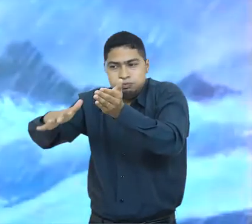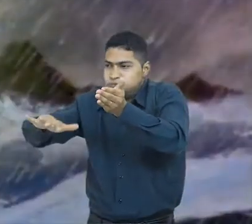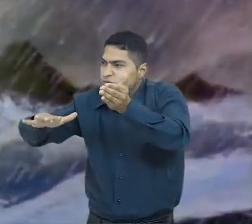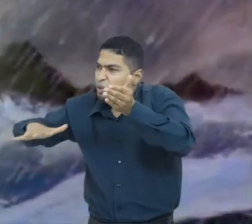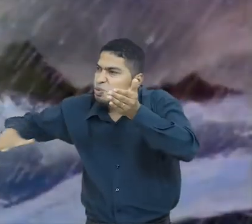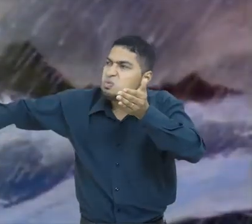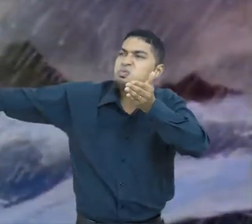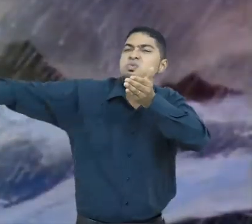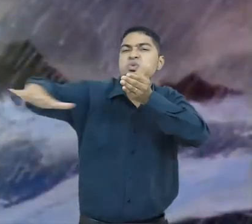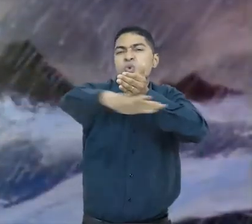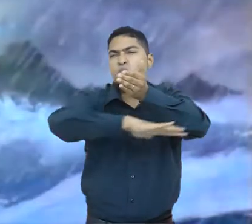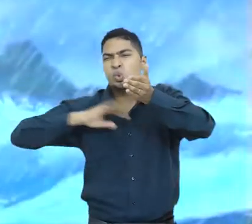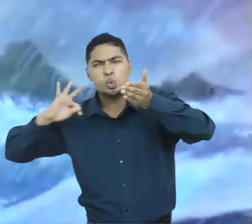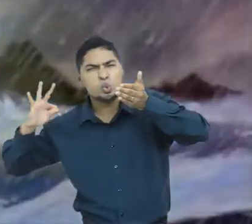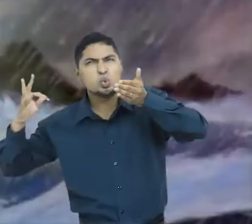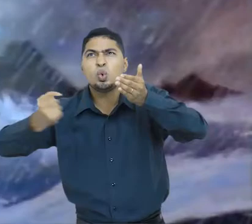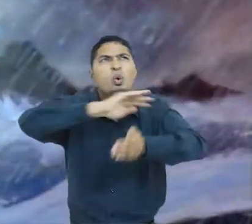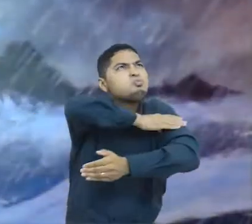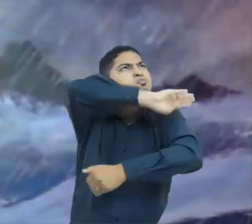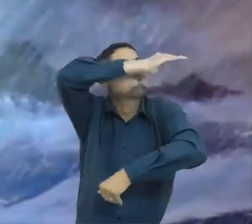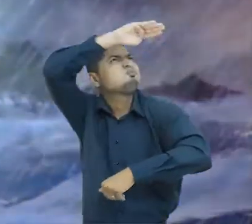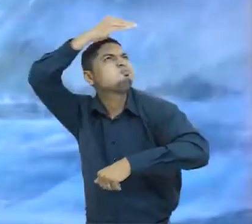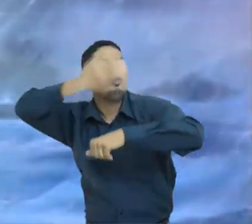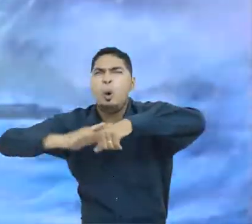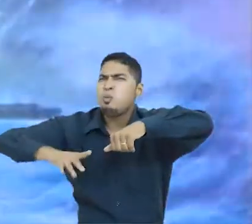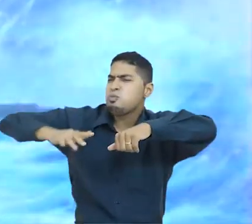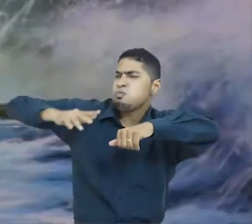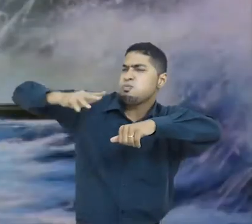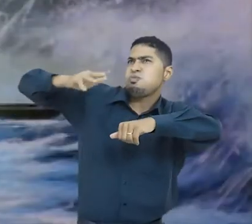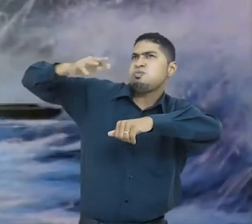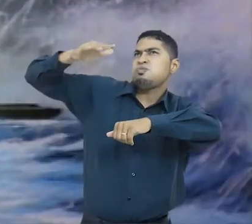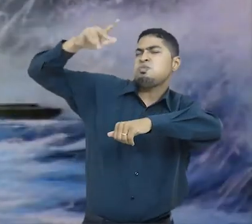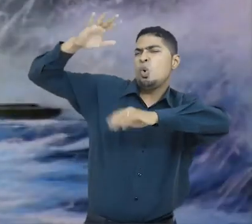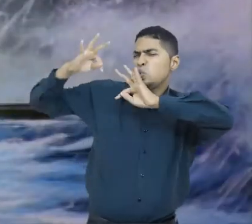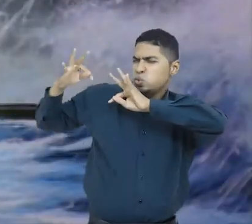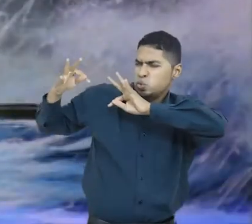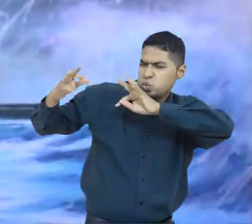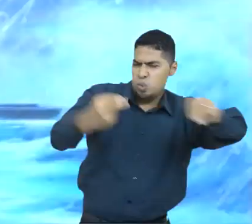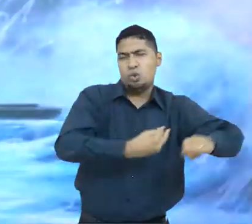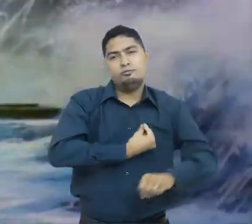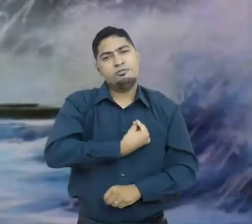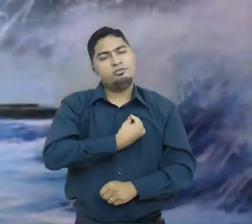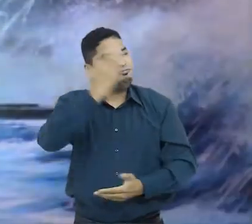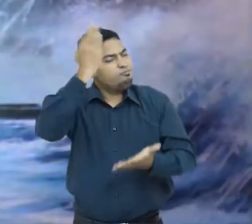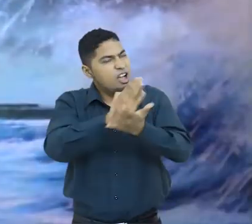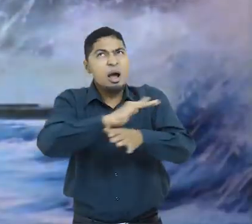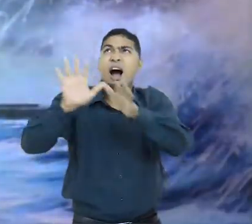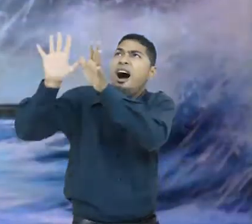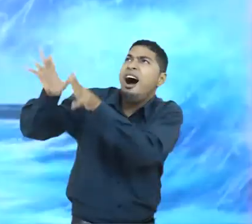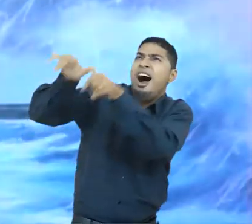tudo que havia na terra, até mesmo as montanhas. Todos os seres vivos morreram. Os pássaros, o